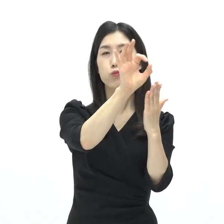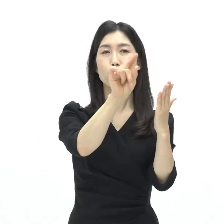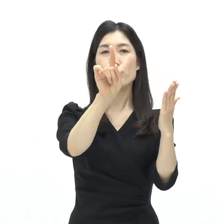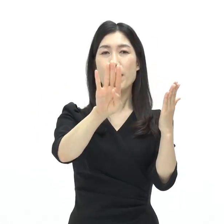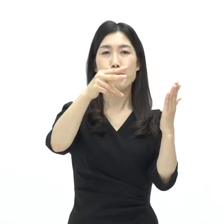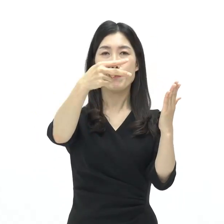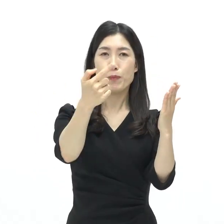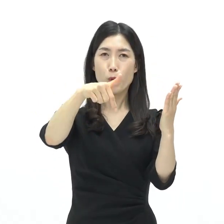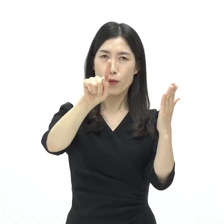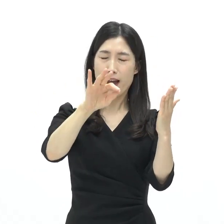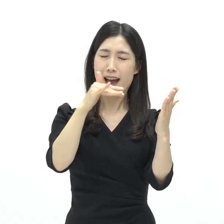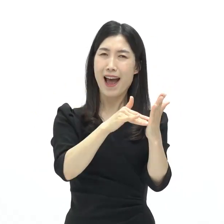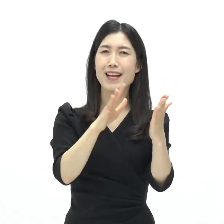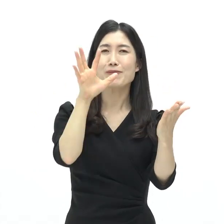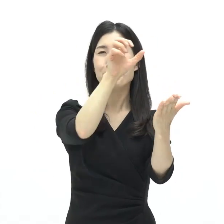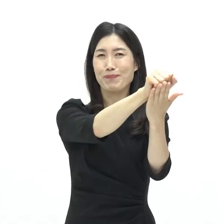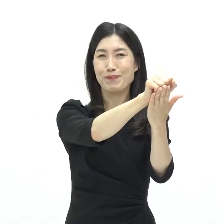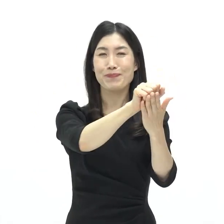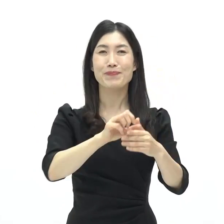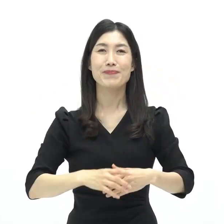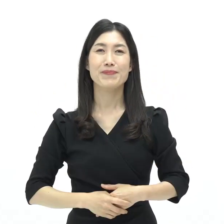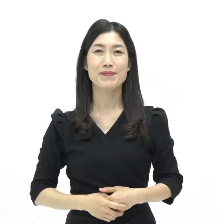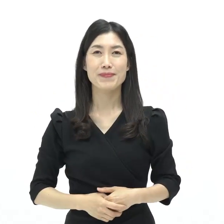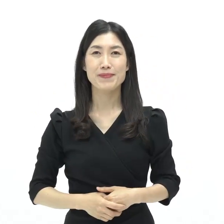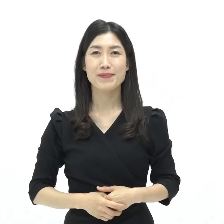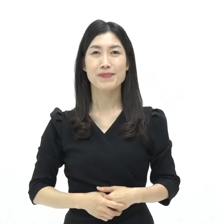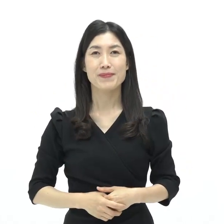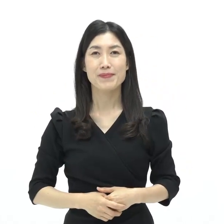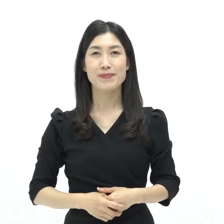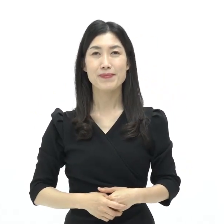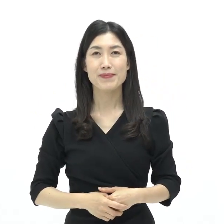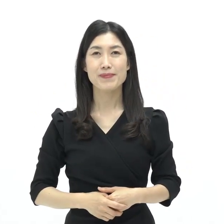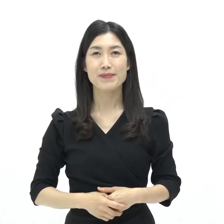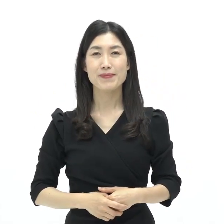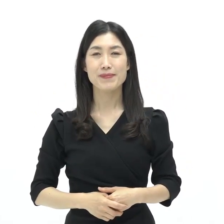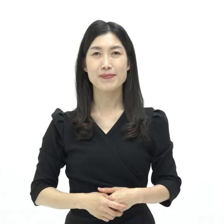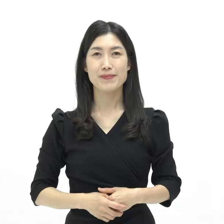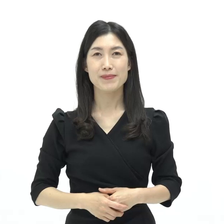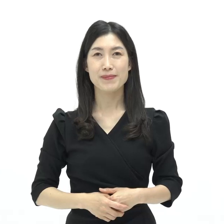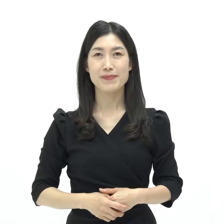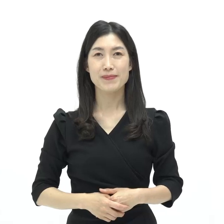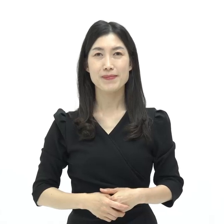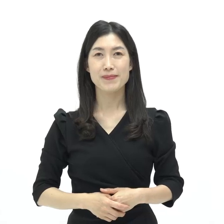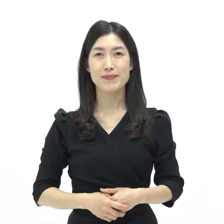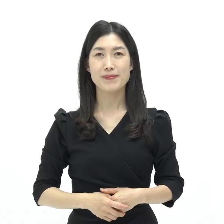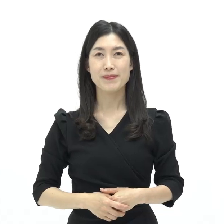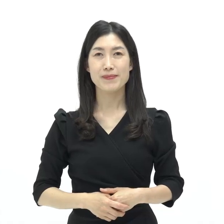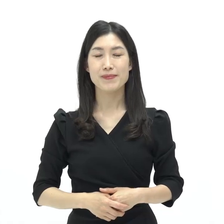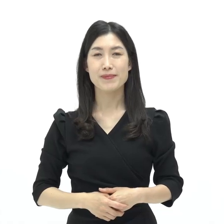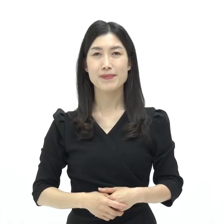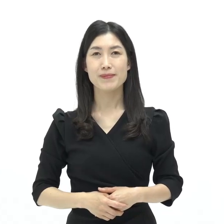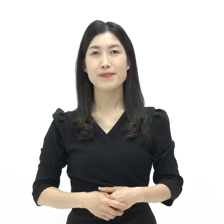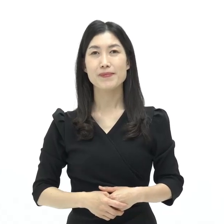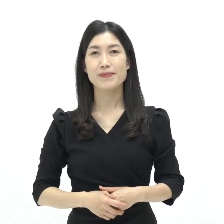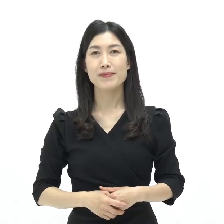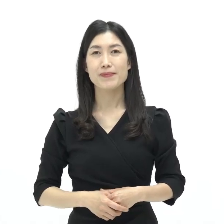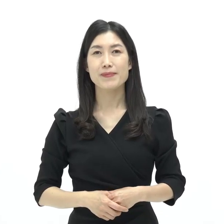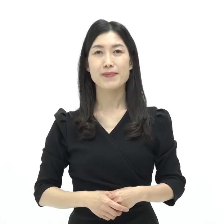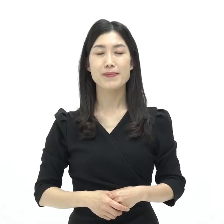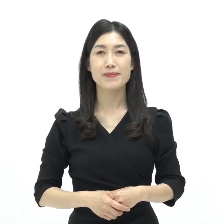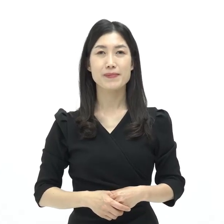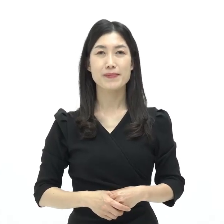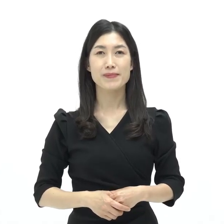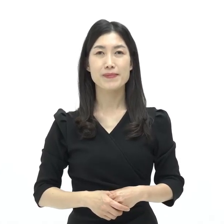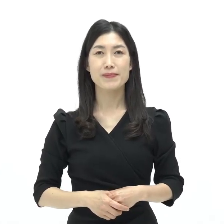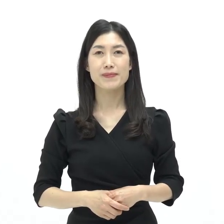압록강까지 올라갔죠. 아, 이게 바로 그 인천 상륙 작전이구나. 나 영화로 본 적 있어. 교수님,